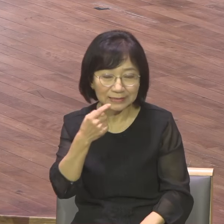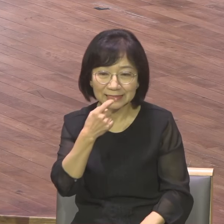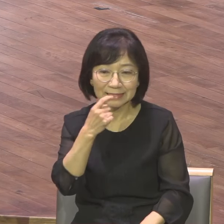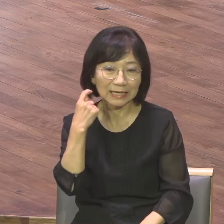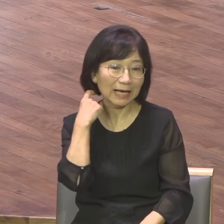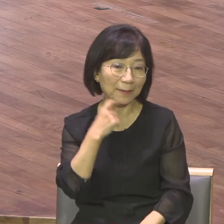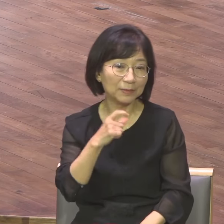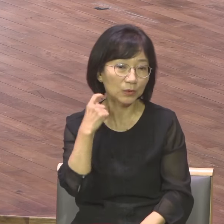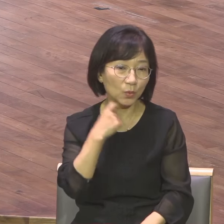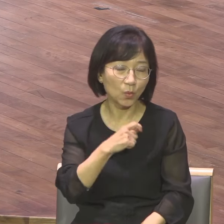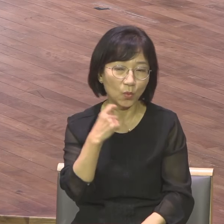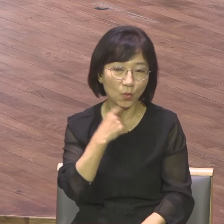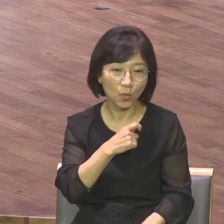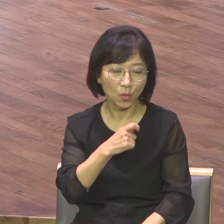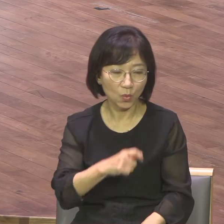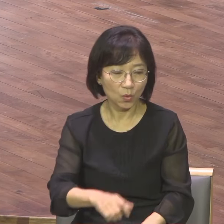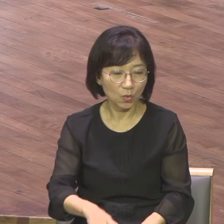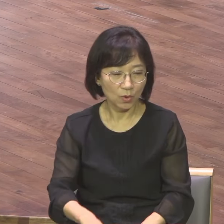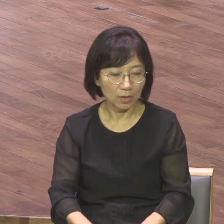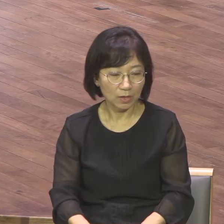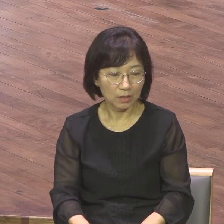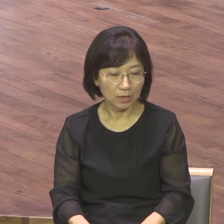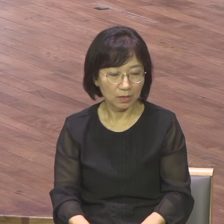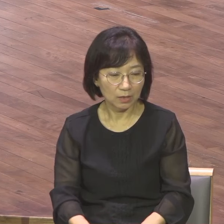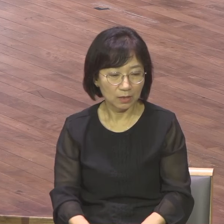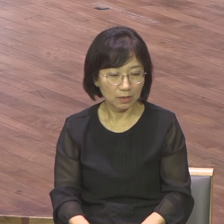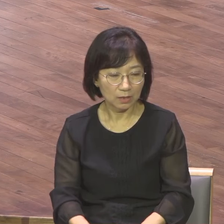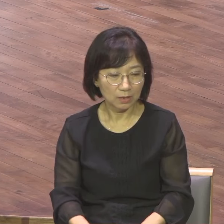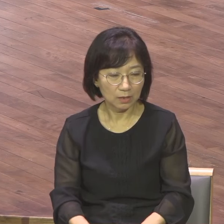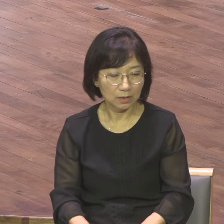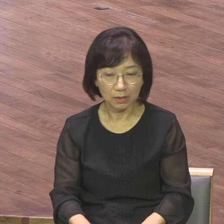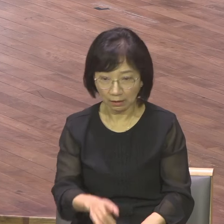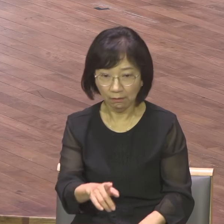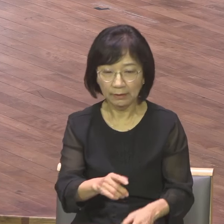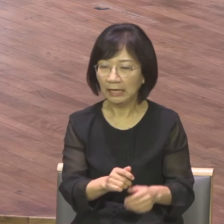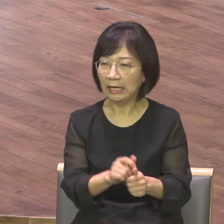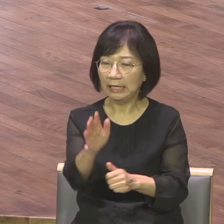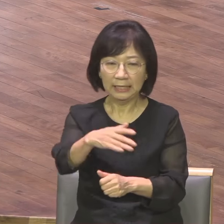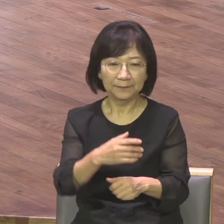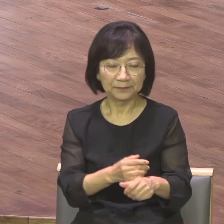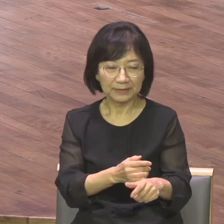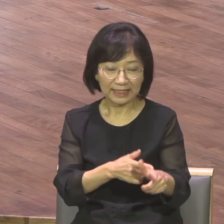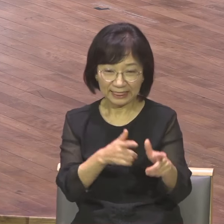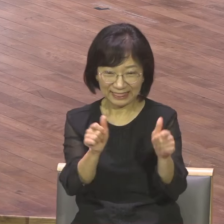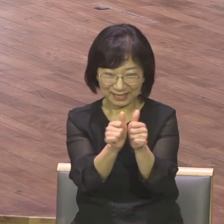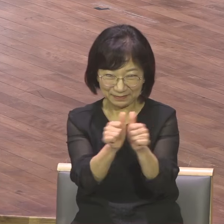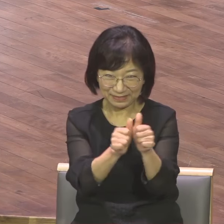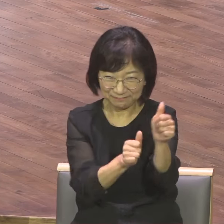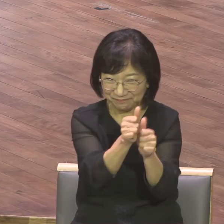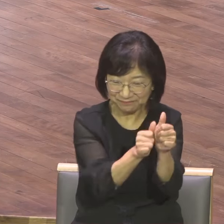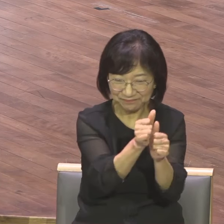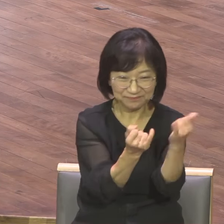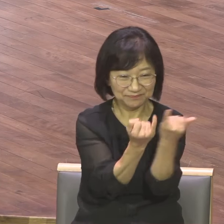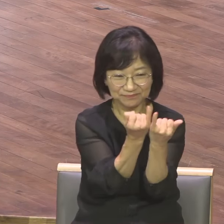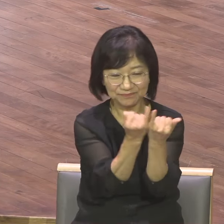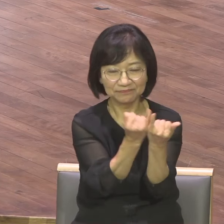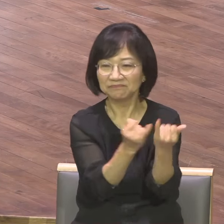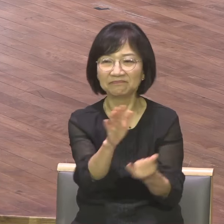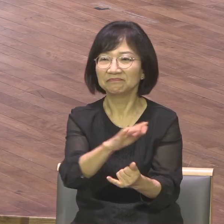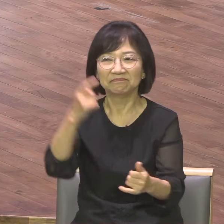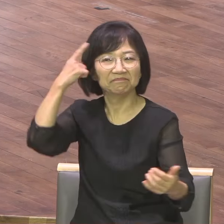동성애 반대한 목사들 설교 중에 자꾸 그려온다. 나는 동성애를 반대한다. 그래서